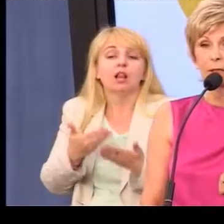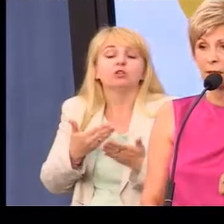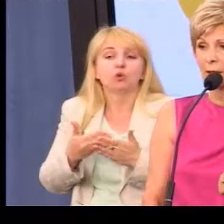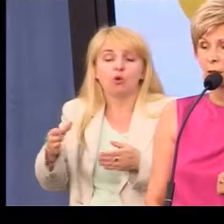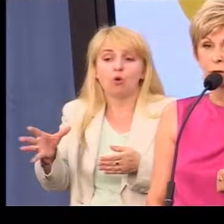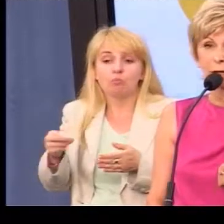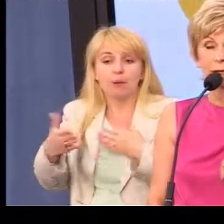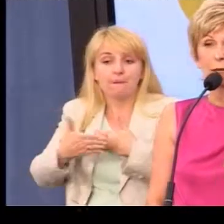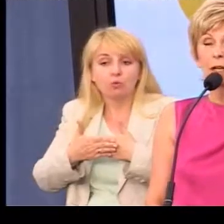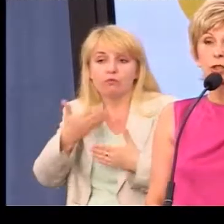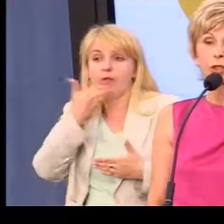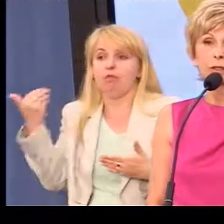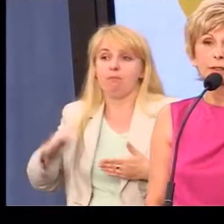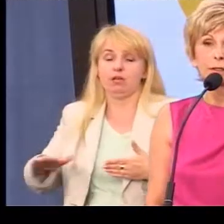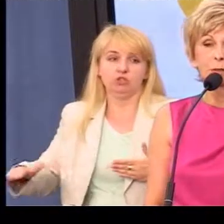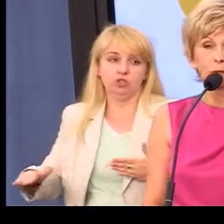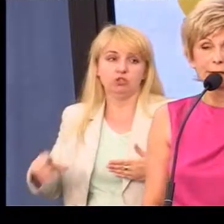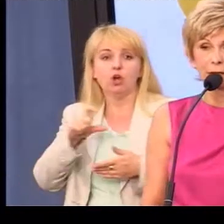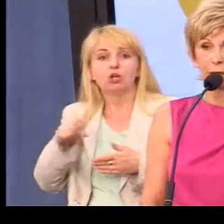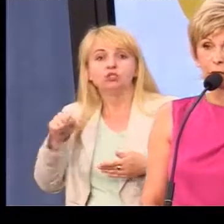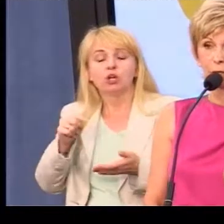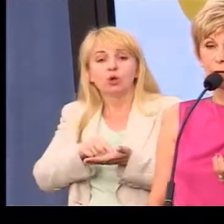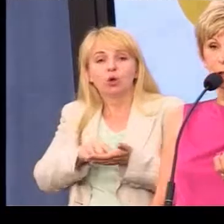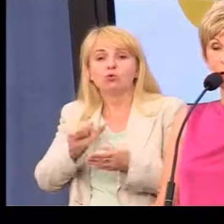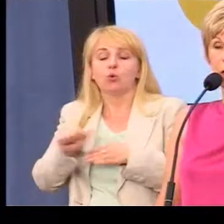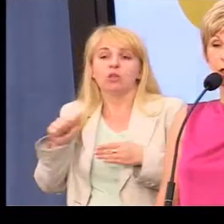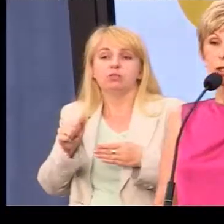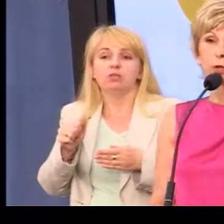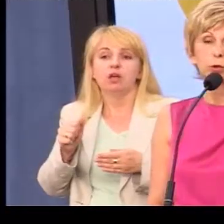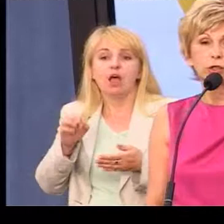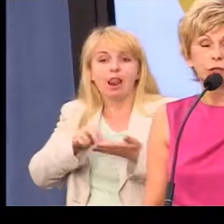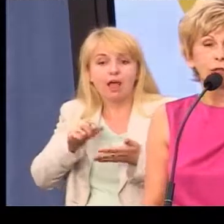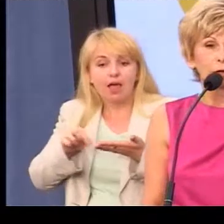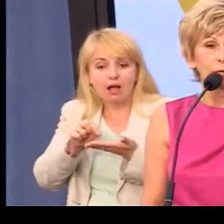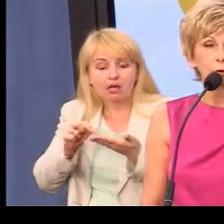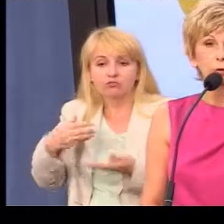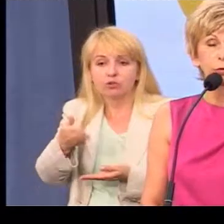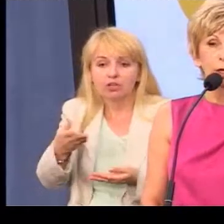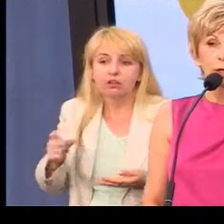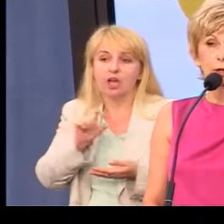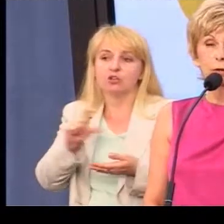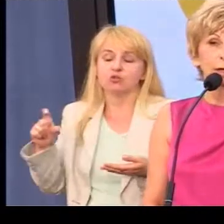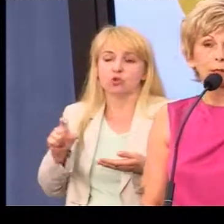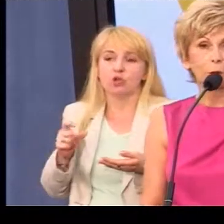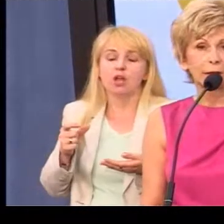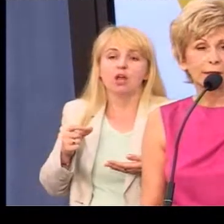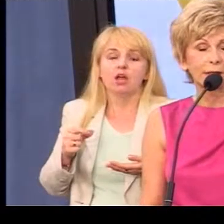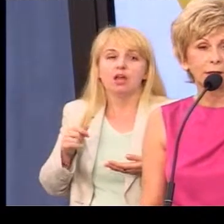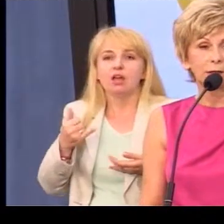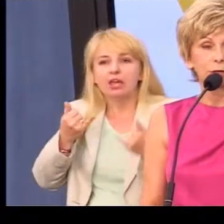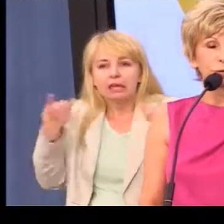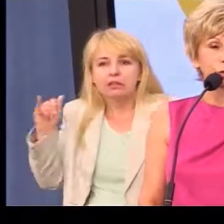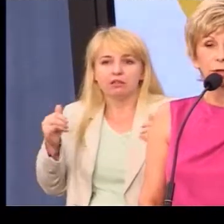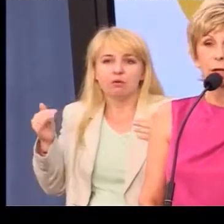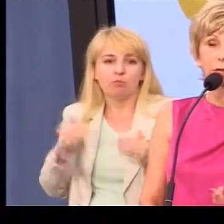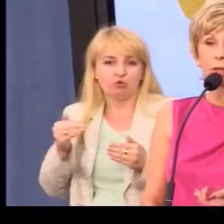jest suplementacja hormonalna, czy to jest stymulacja jajeczkowania, udrożnienie jajowodów, zabiegi